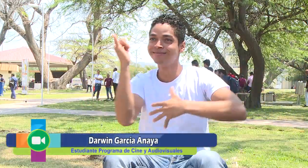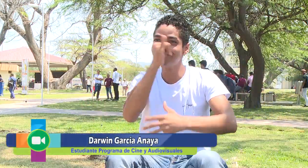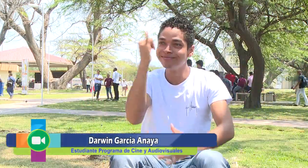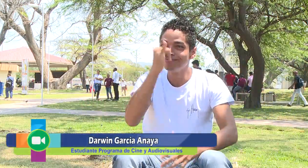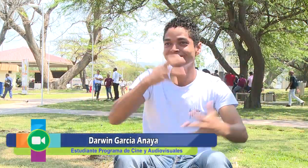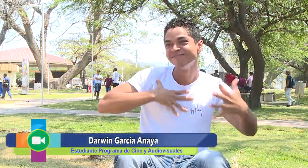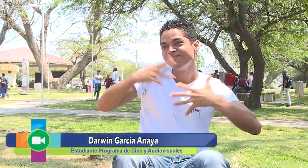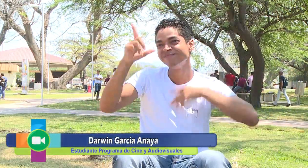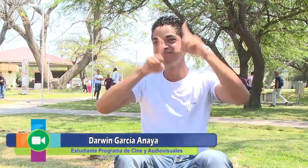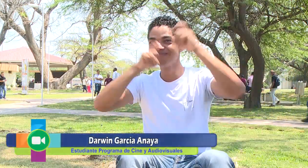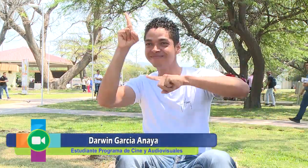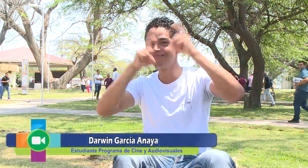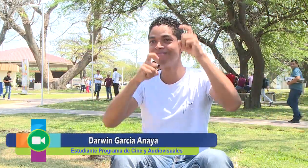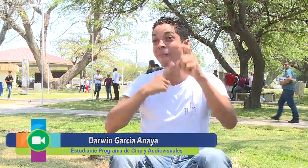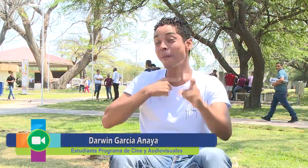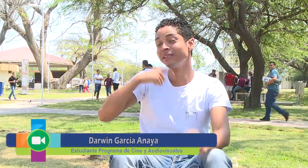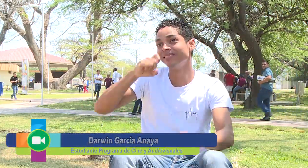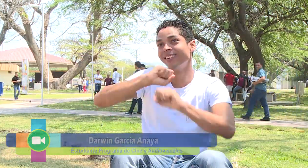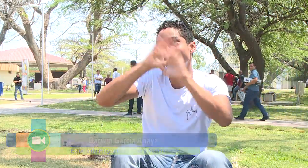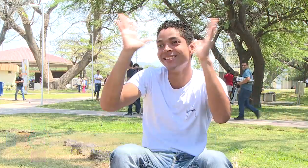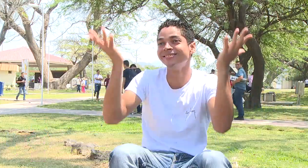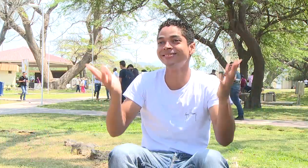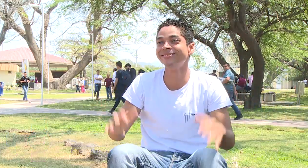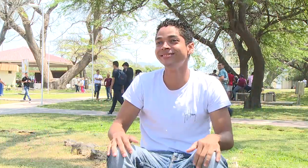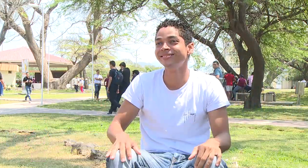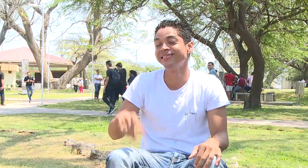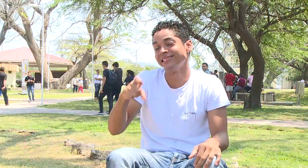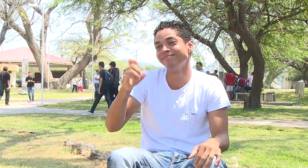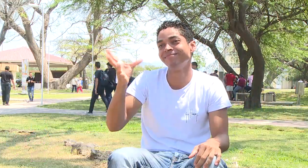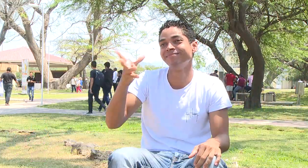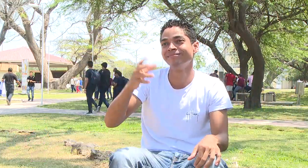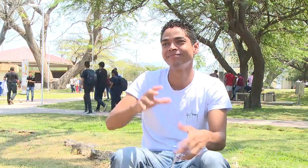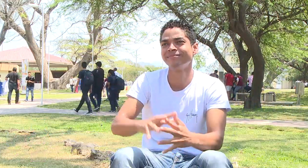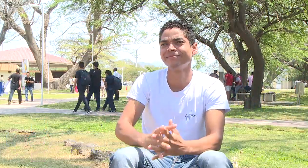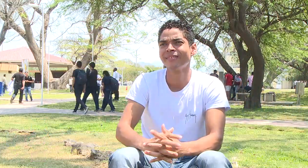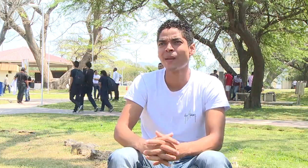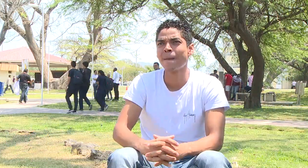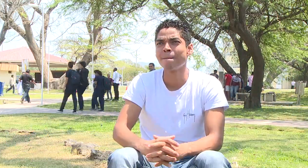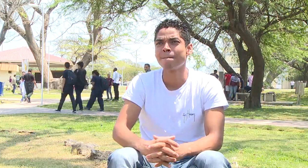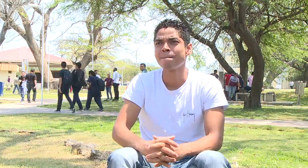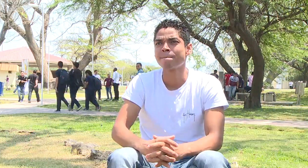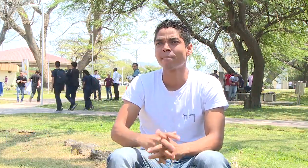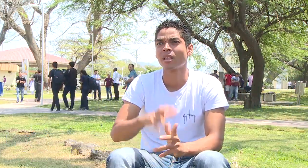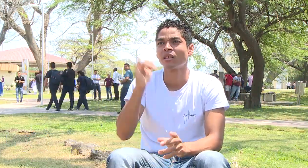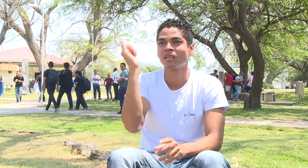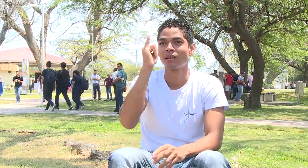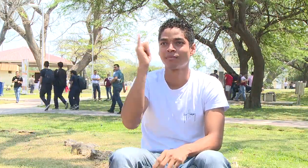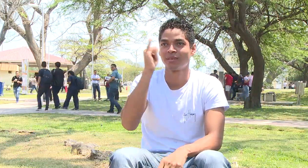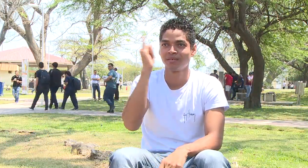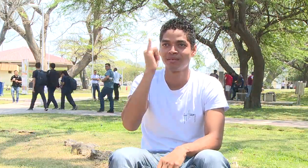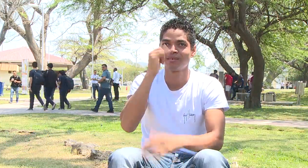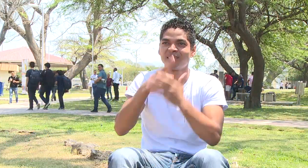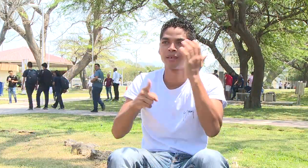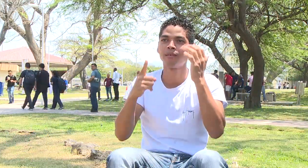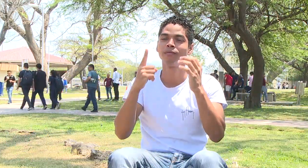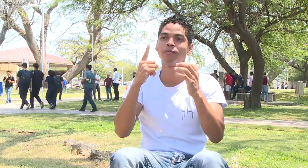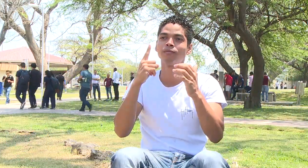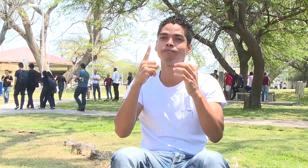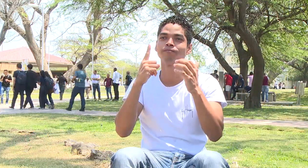lo que me gusta, grabando. El hecho de que haya computadores para nosotros, para las personas con discapacidad, el